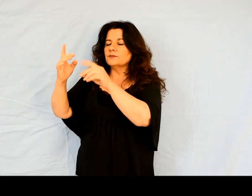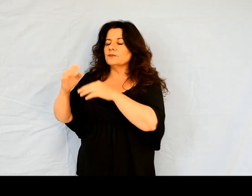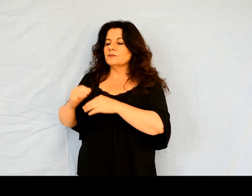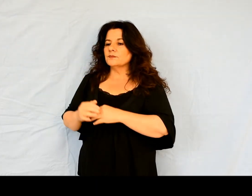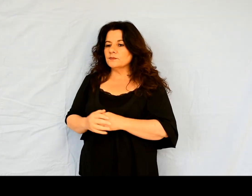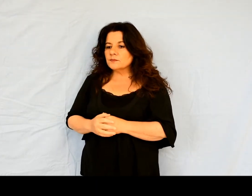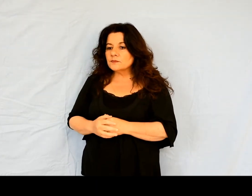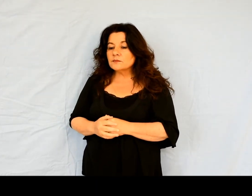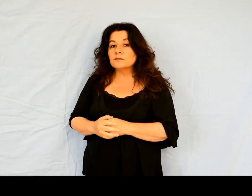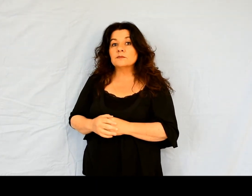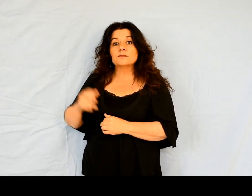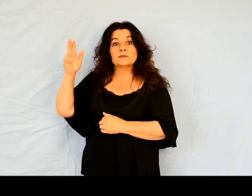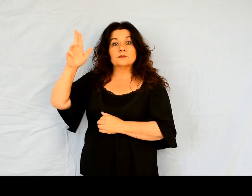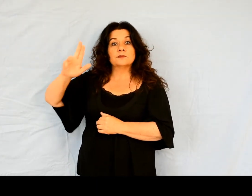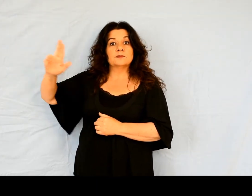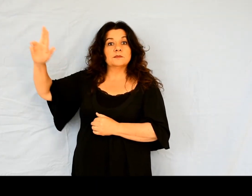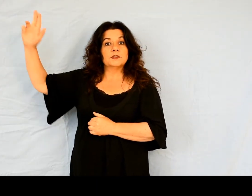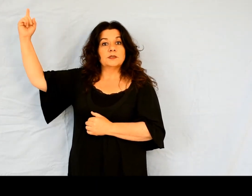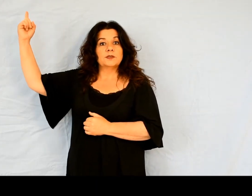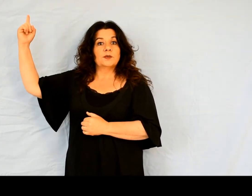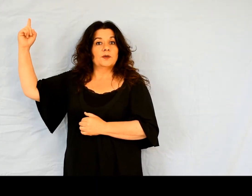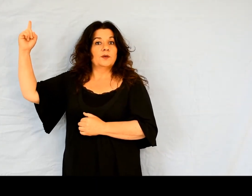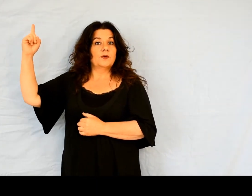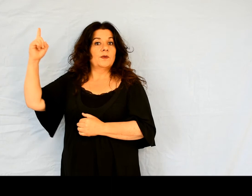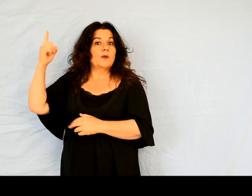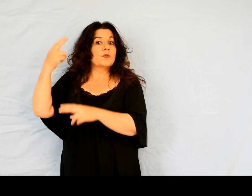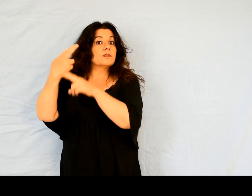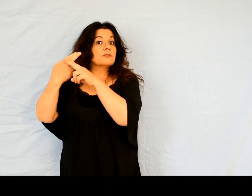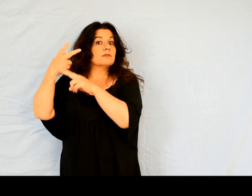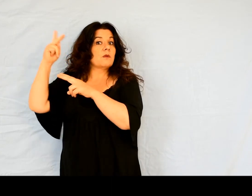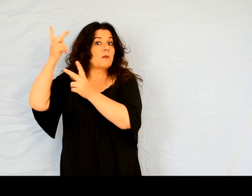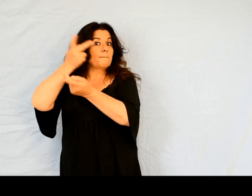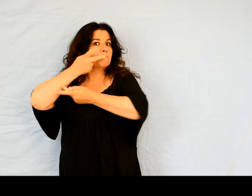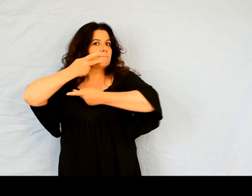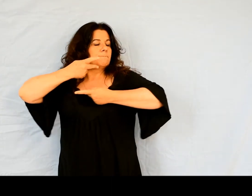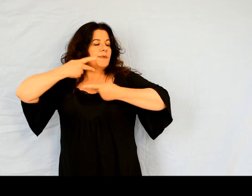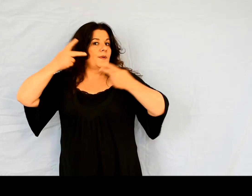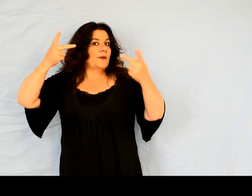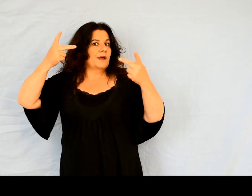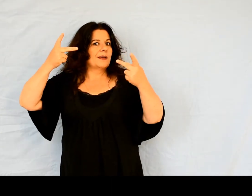Il proclama son nom qui est le Seigneur.